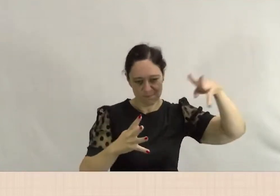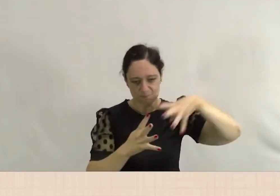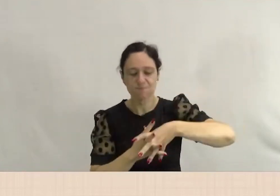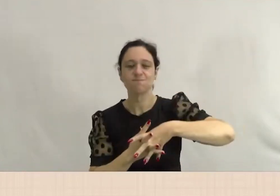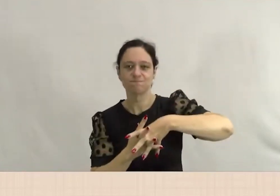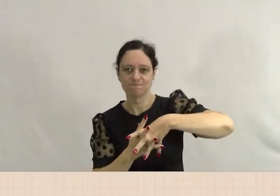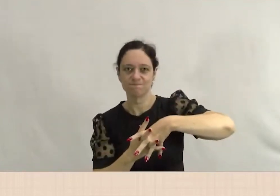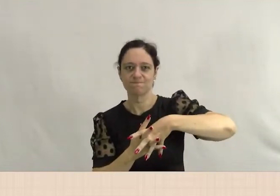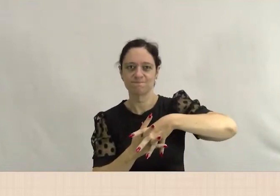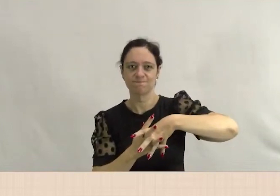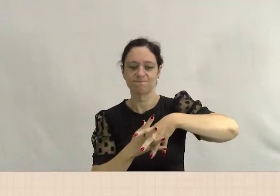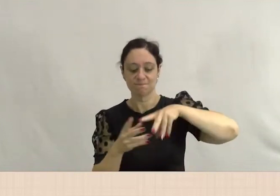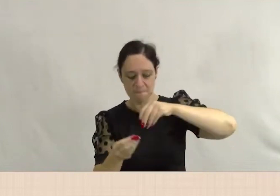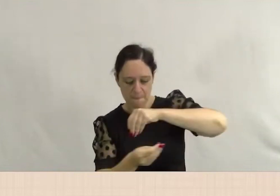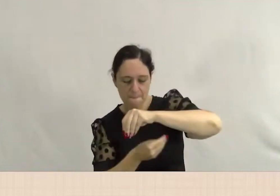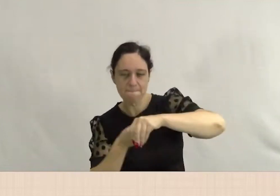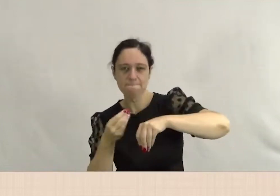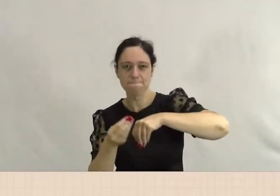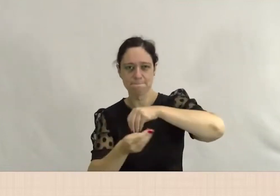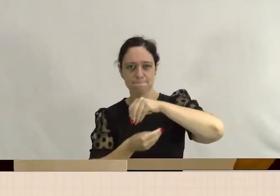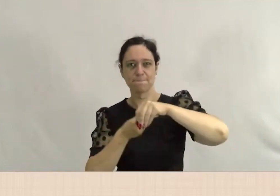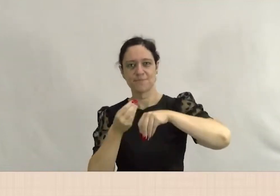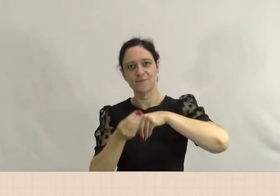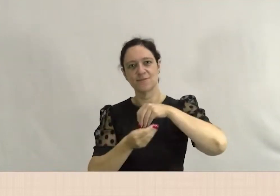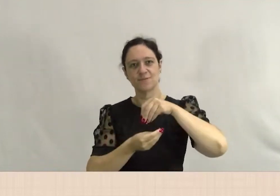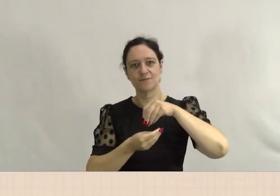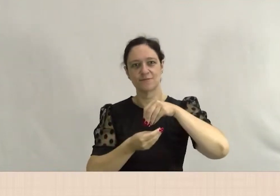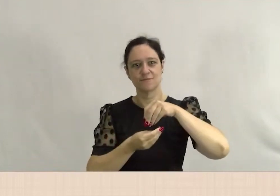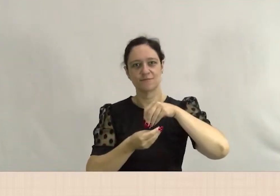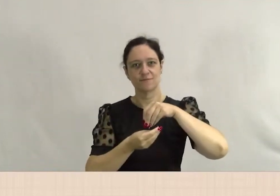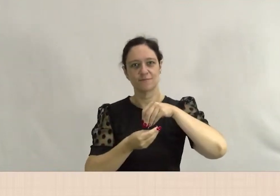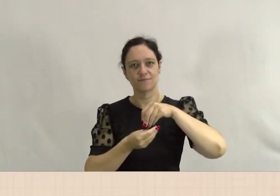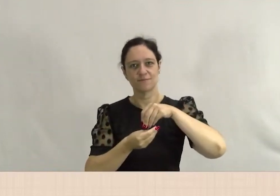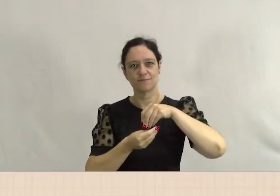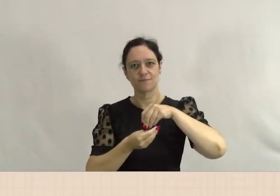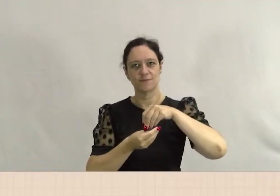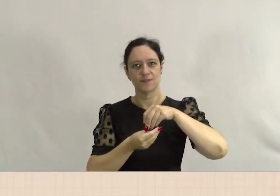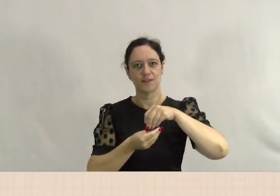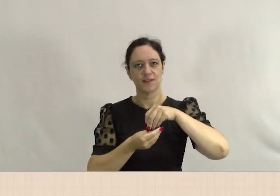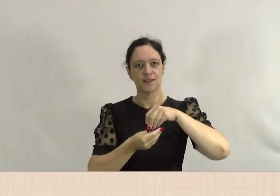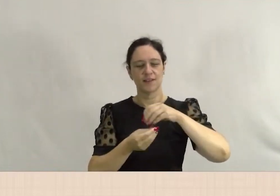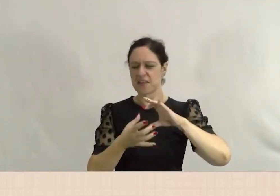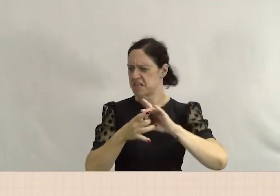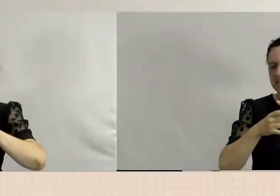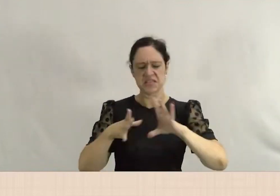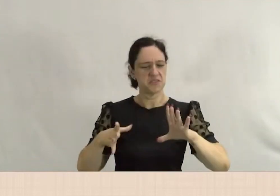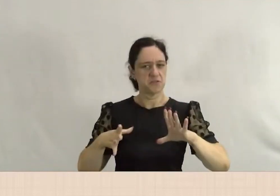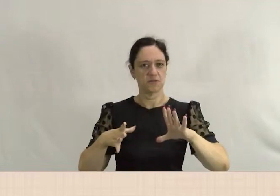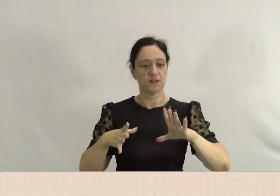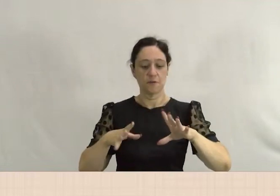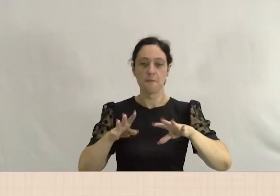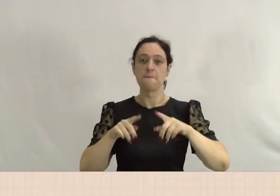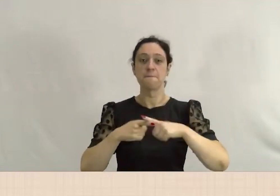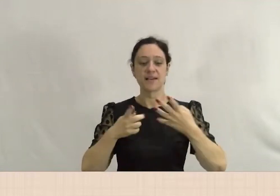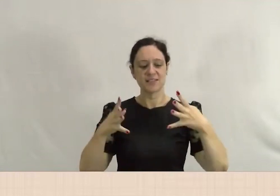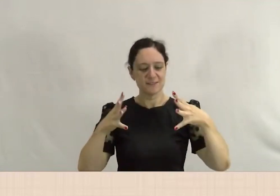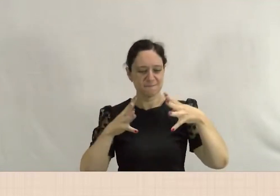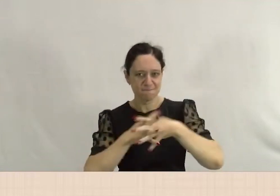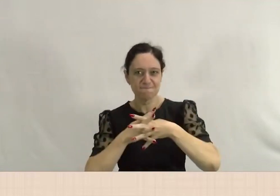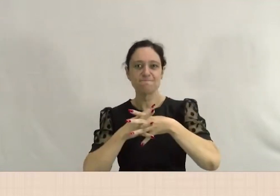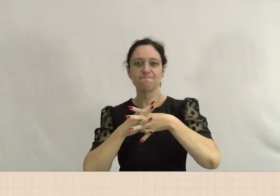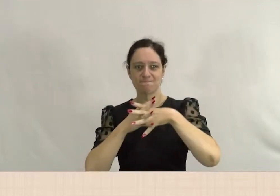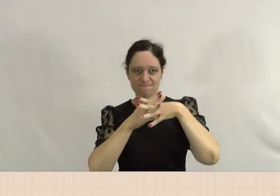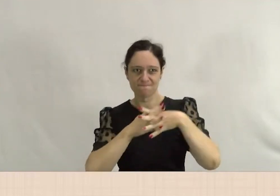Aí, irmãos, esses fios, a urdidura não são mais soltos, esses fios estão entrelaçados,